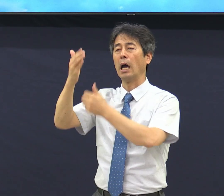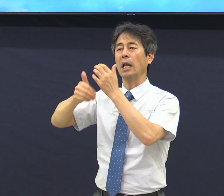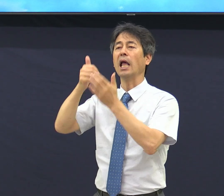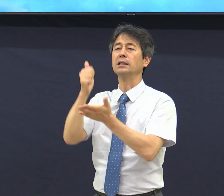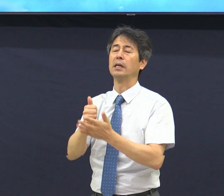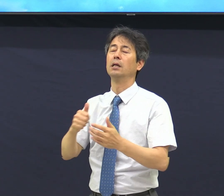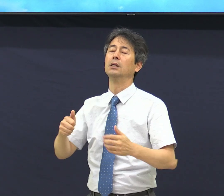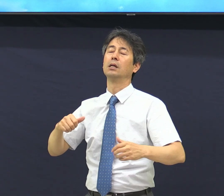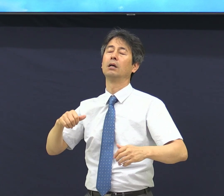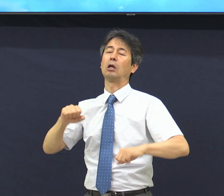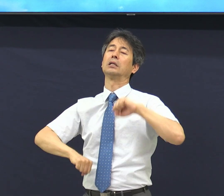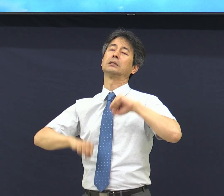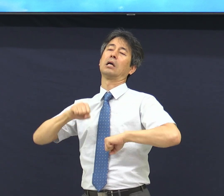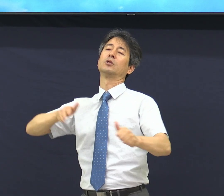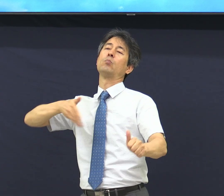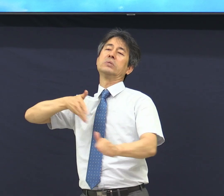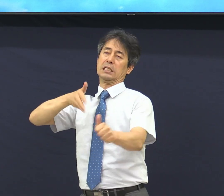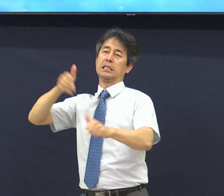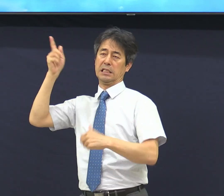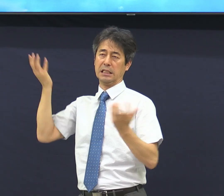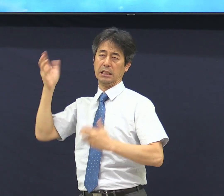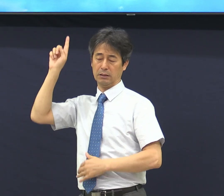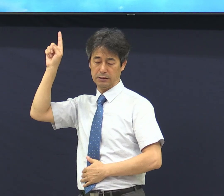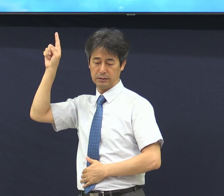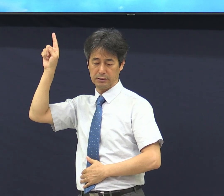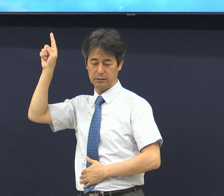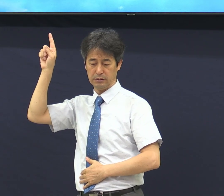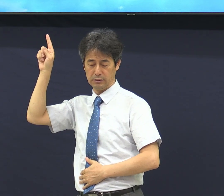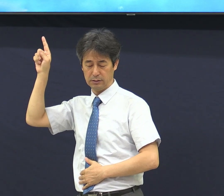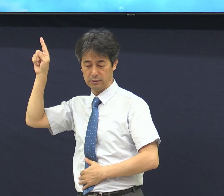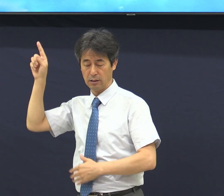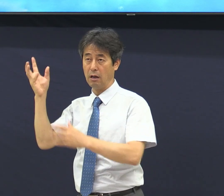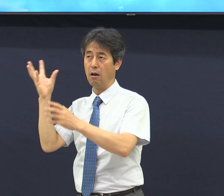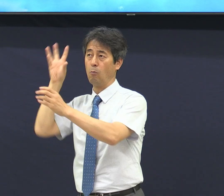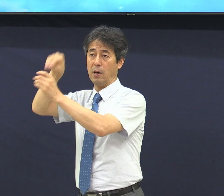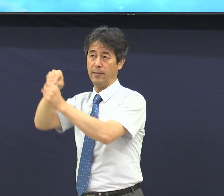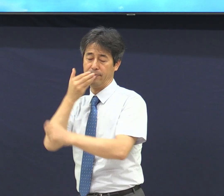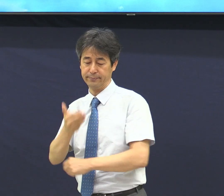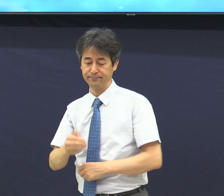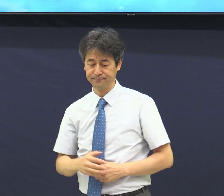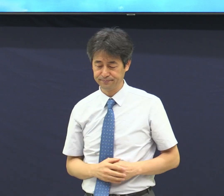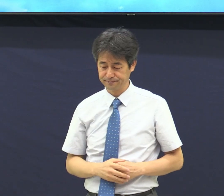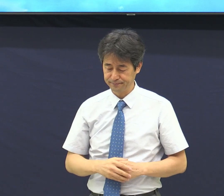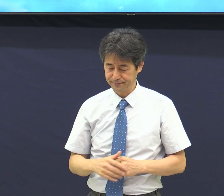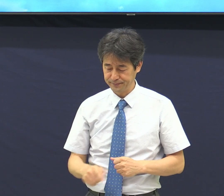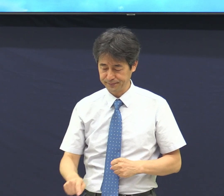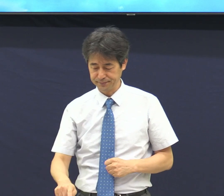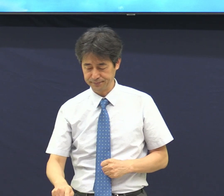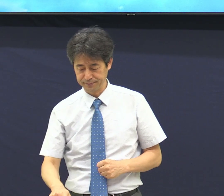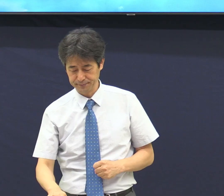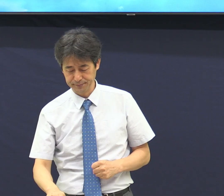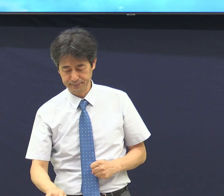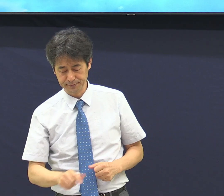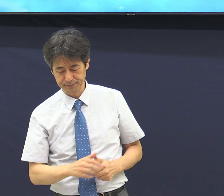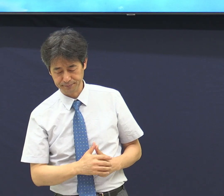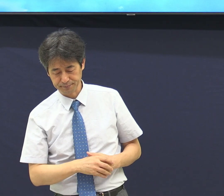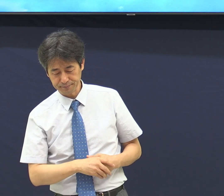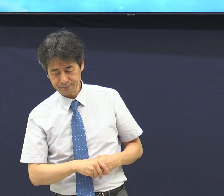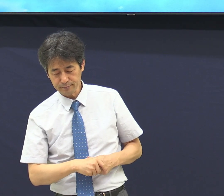많은 사건들이 하나님의 섭리와 역사 안에서 이루어져 있다는 것을 우리는 볼 수 있습니다.